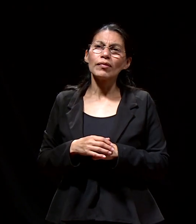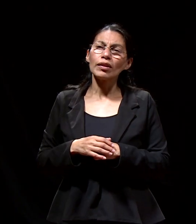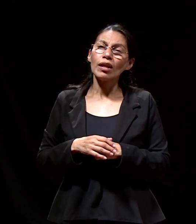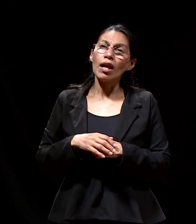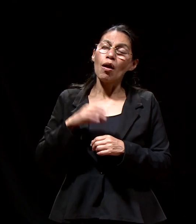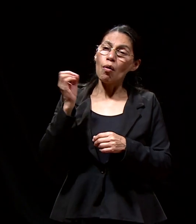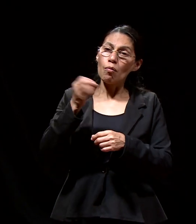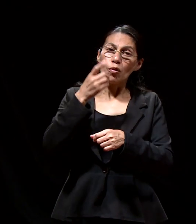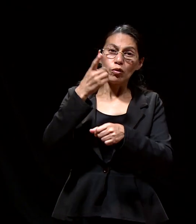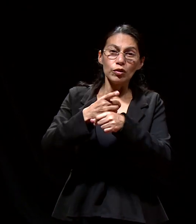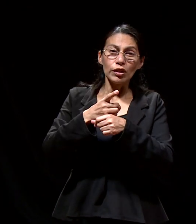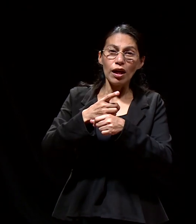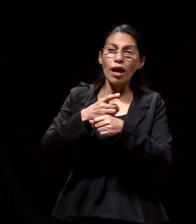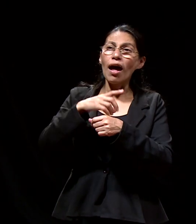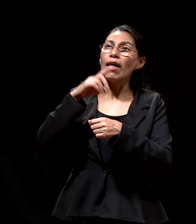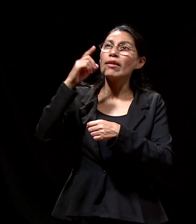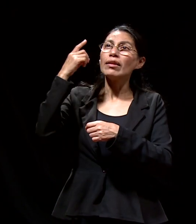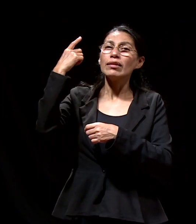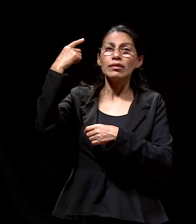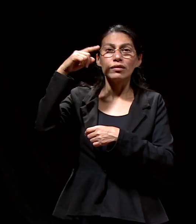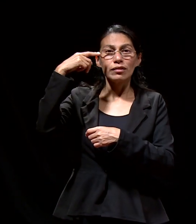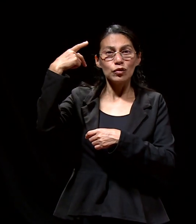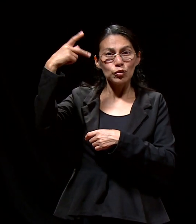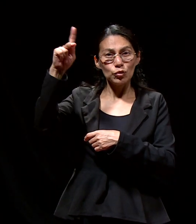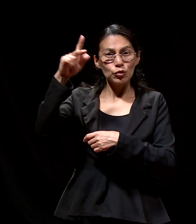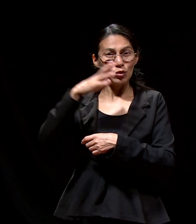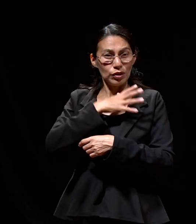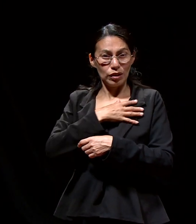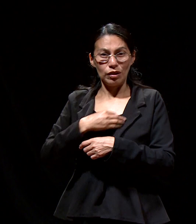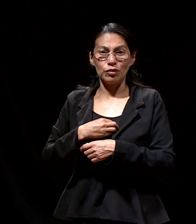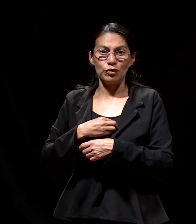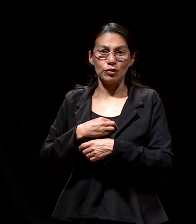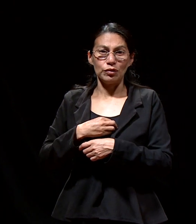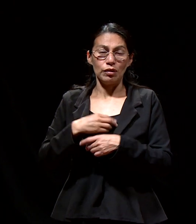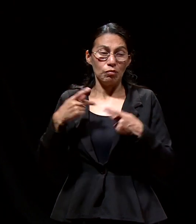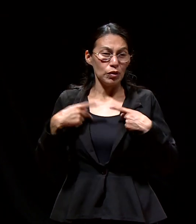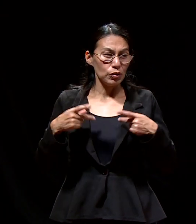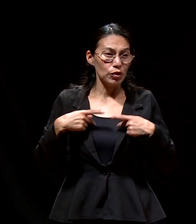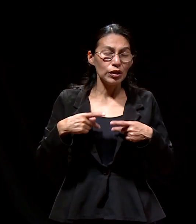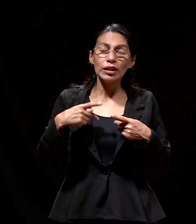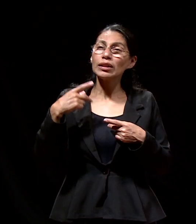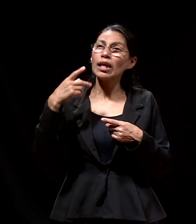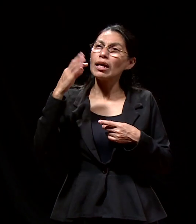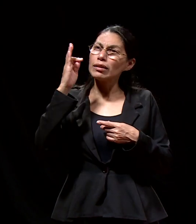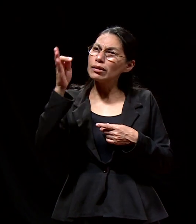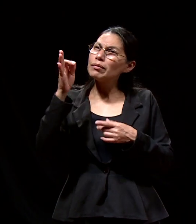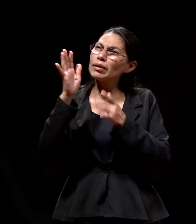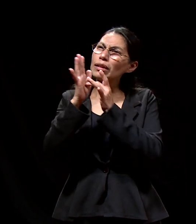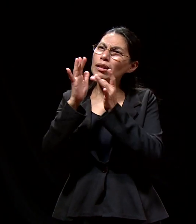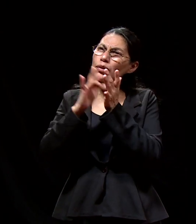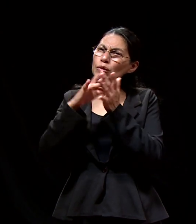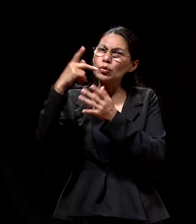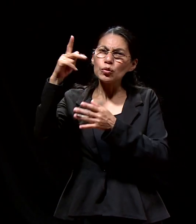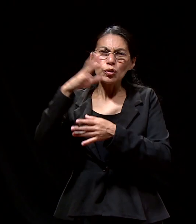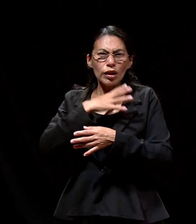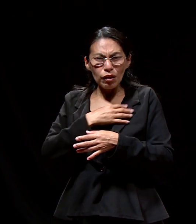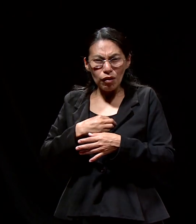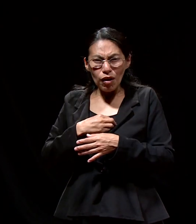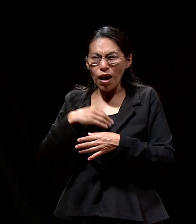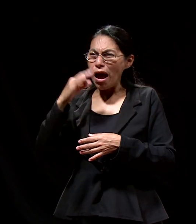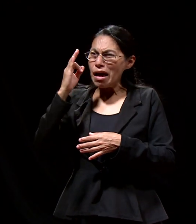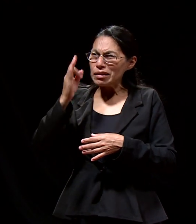llamados hijos de Dios al que tiene el hijo también tiene la vida eterna qué maravilloso